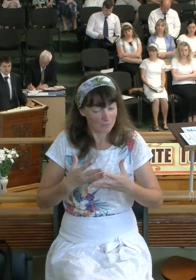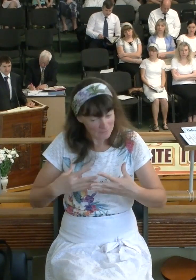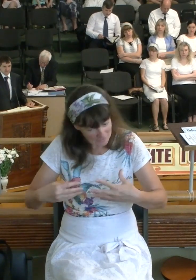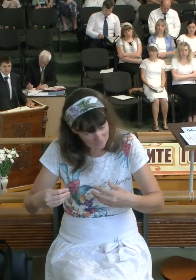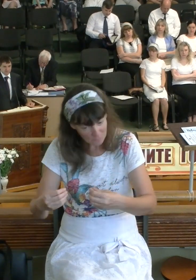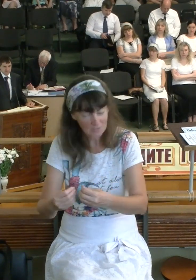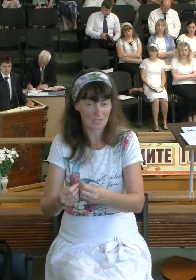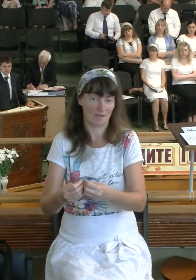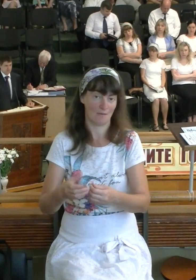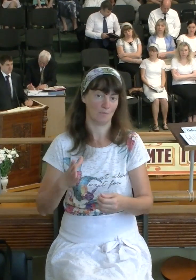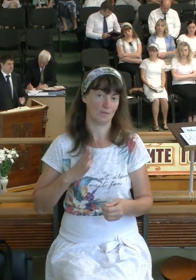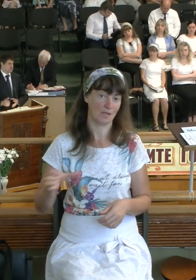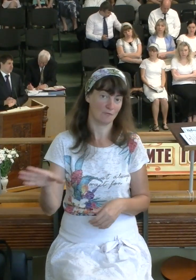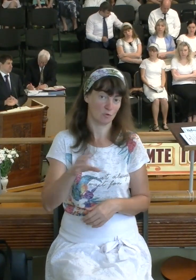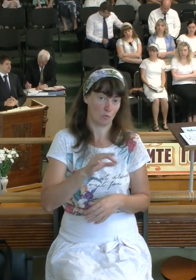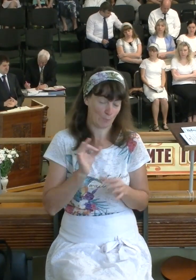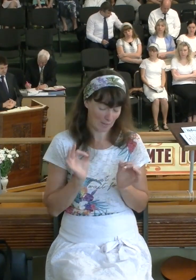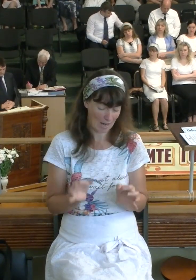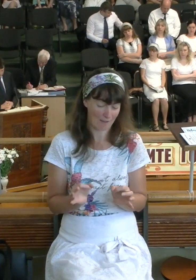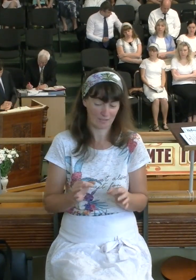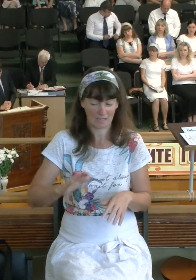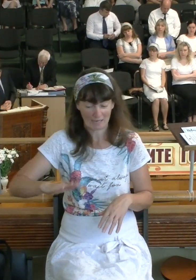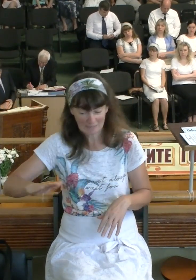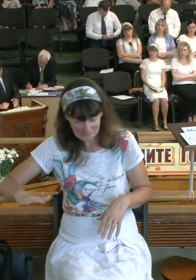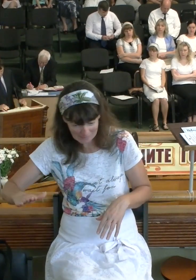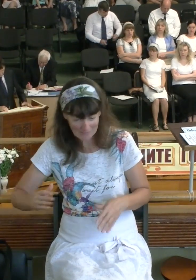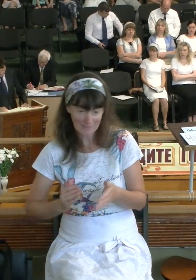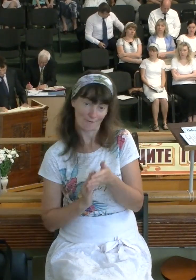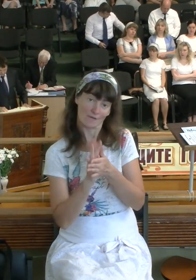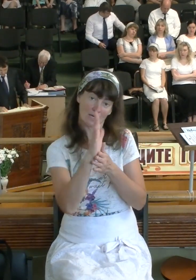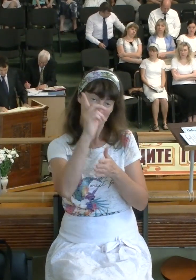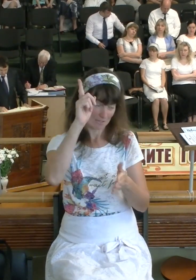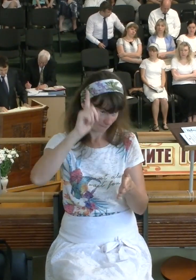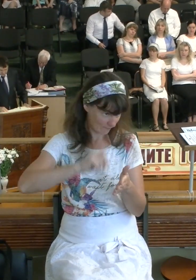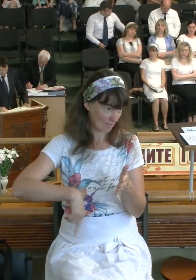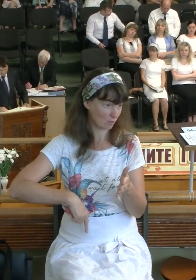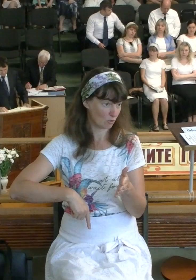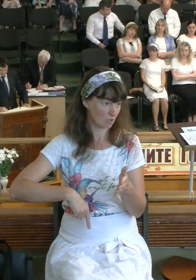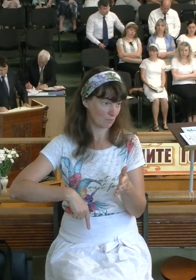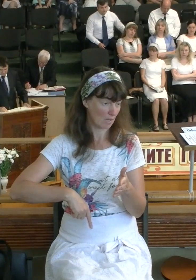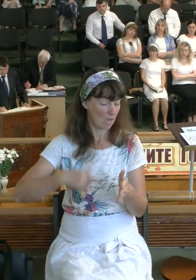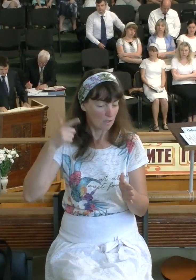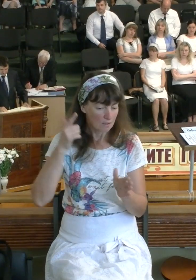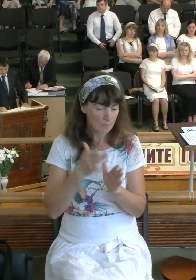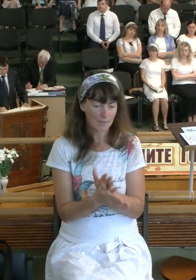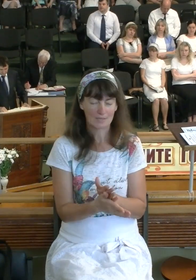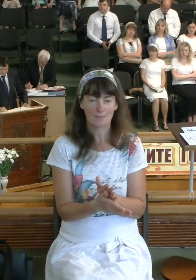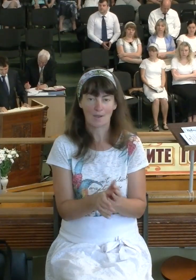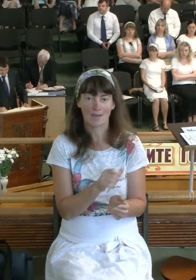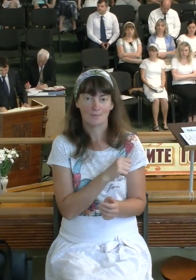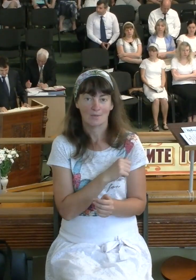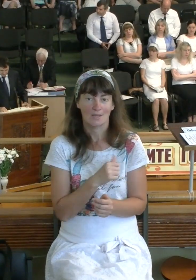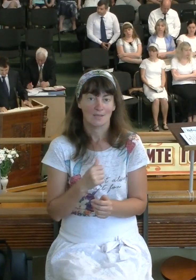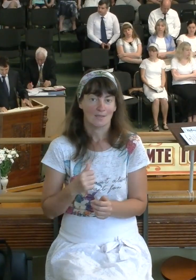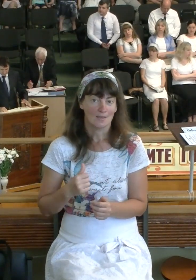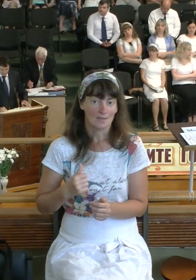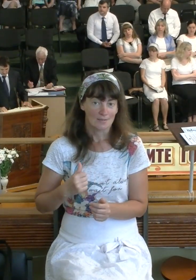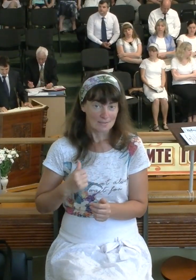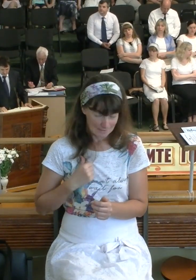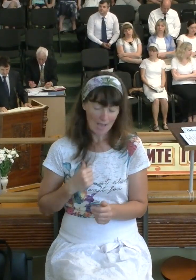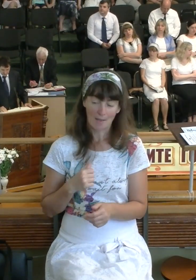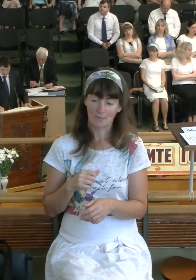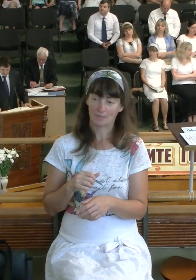выросли верующими, чтобы наши дети были членами церкви. И мы понимаем, что это важно, и мы стремимся сами к спасению,